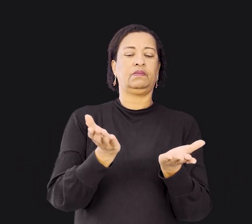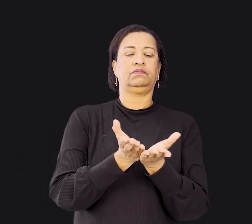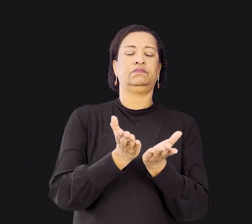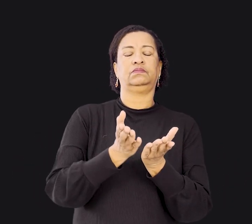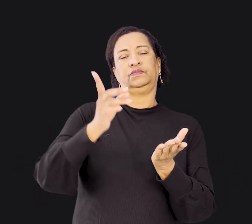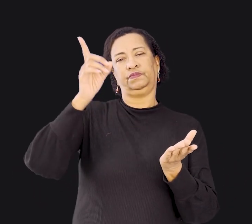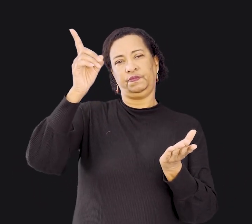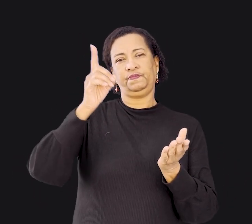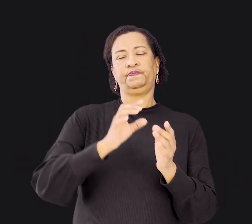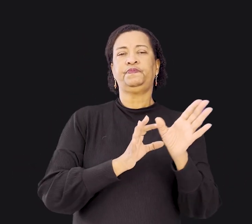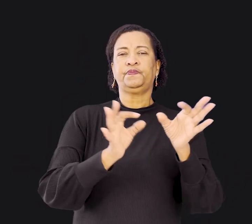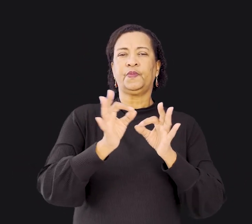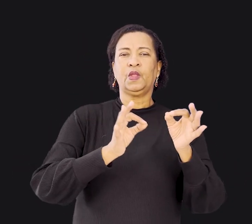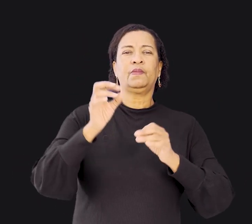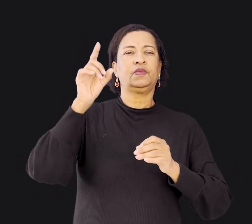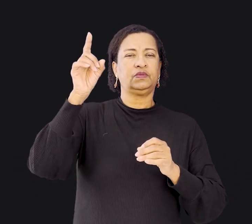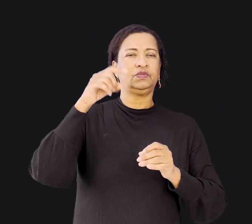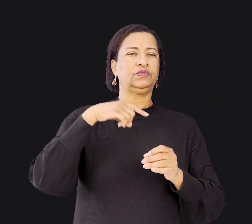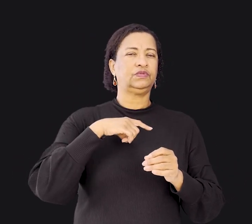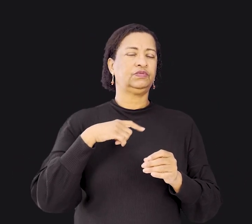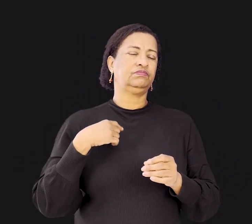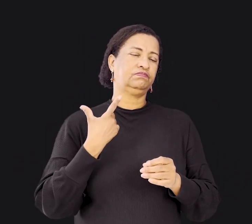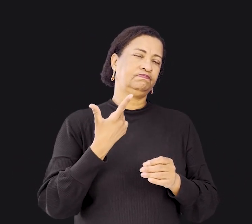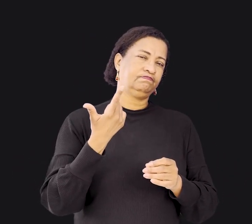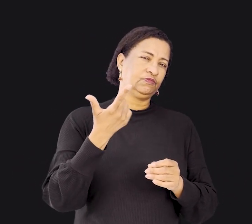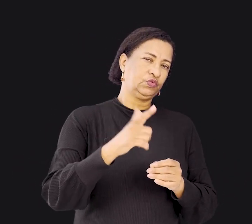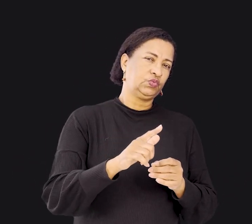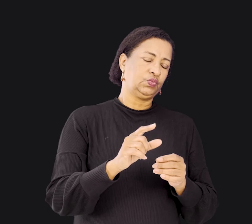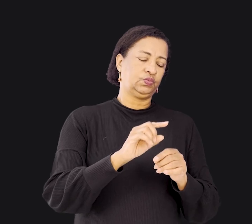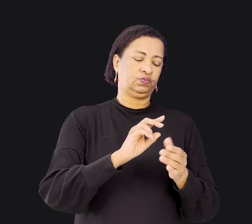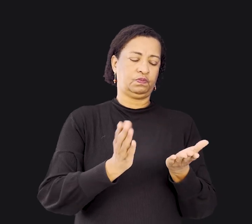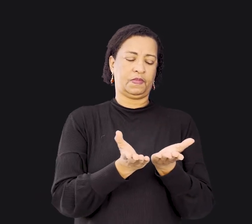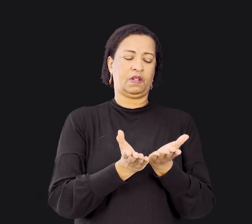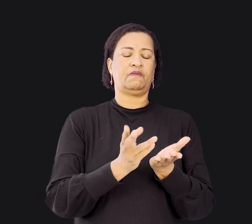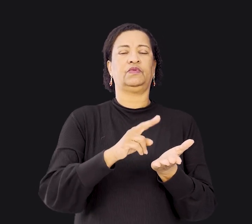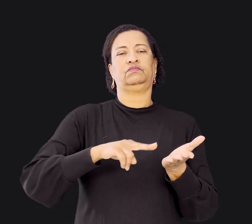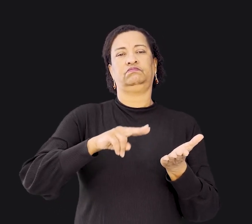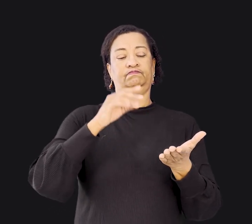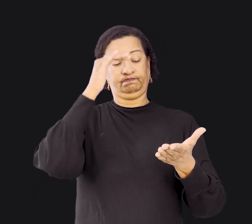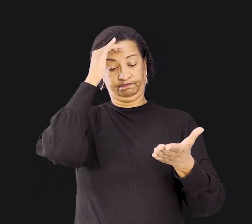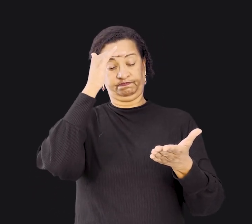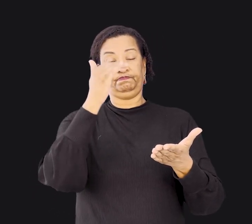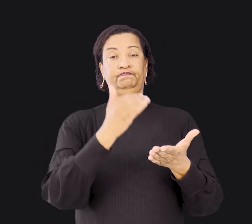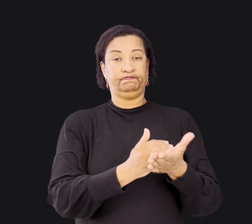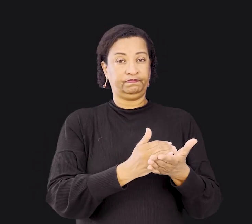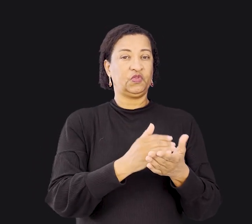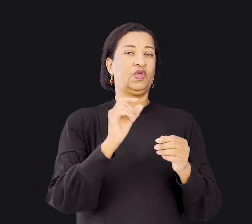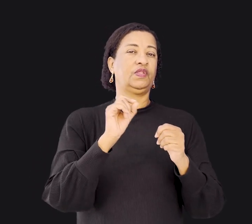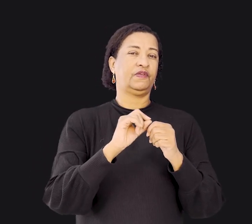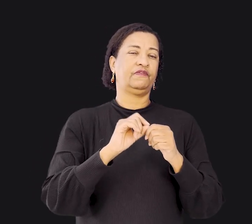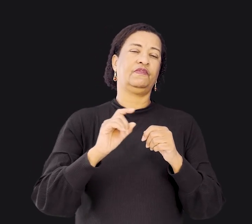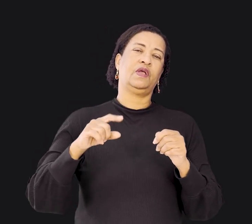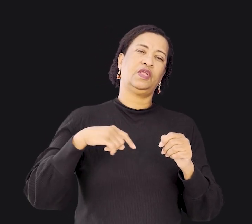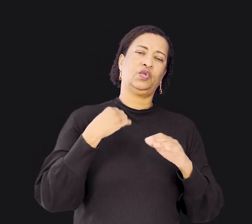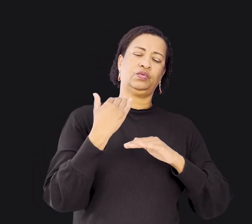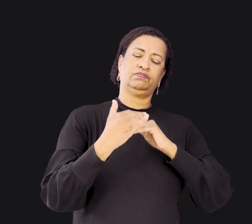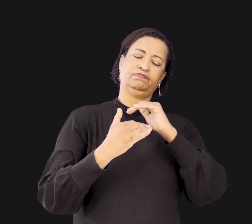O plano de Deus é que nasçamos de novo através da sua palavra. A palavra de Deus nos leva à regeneração e através